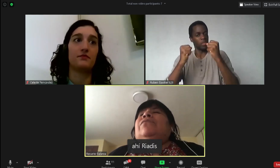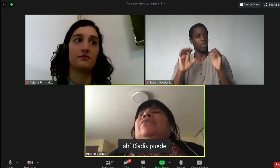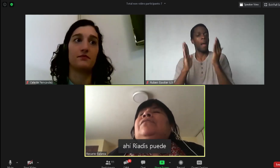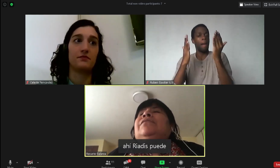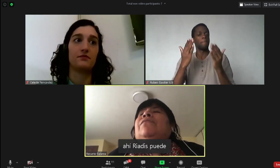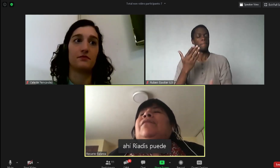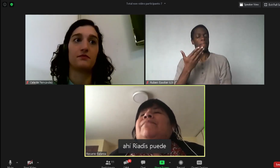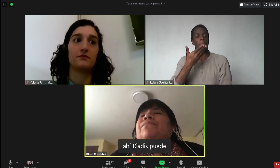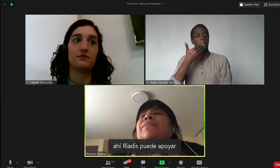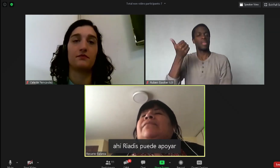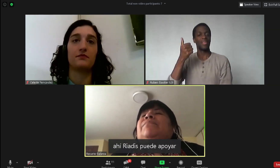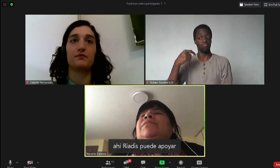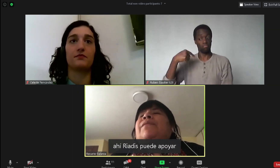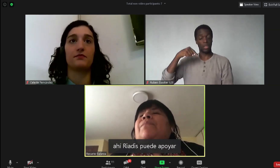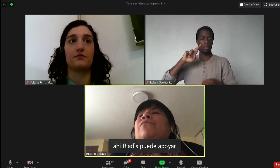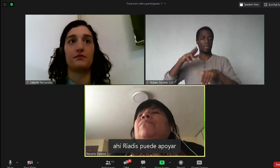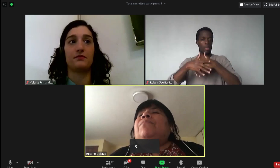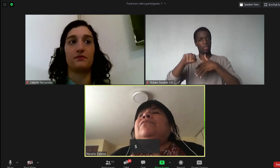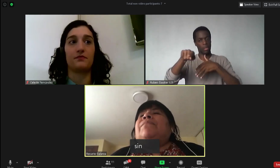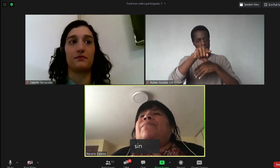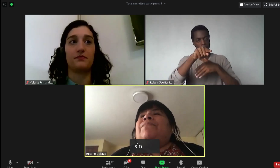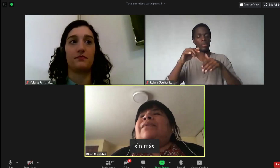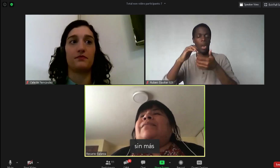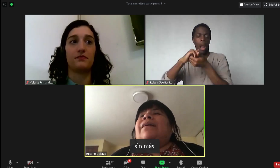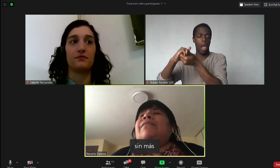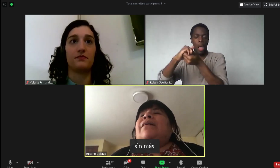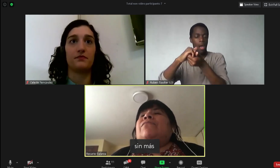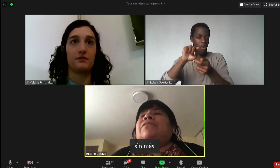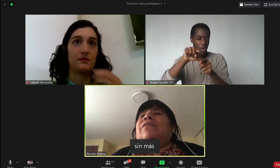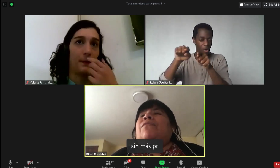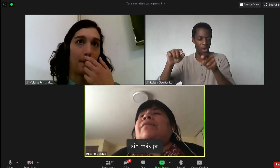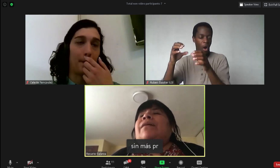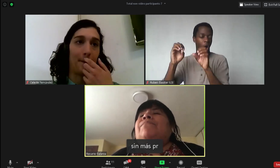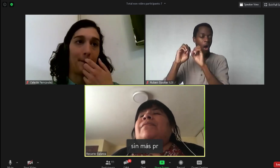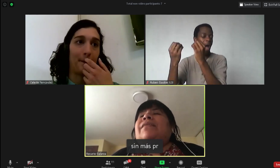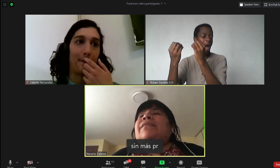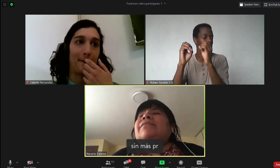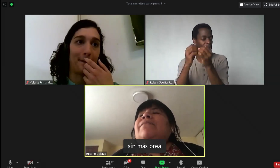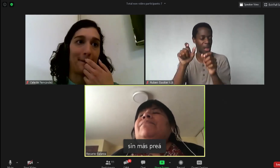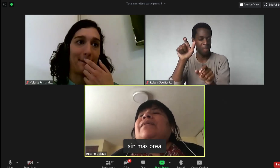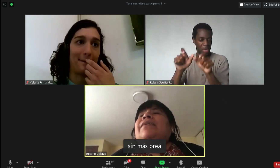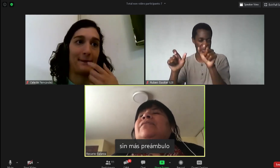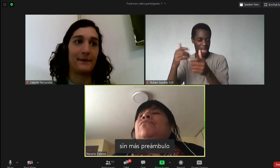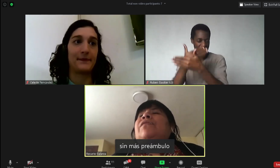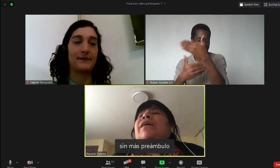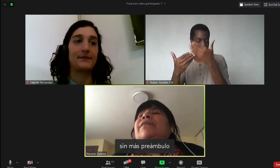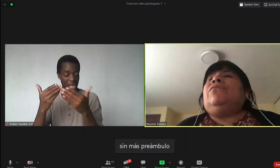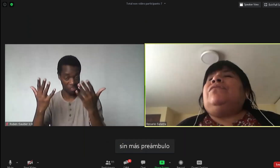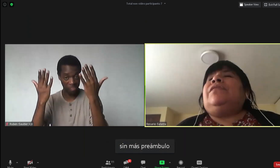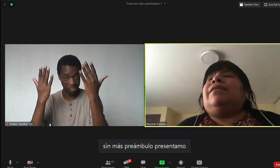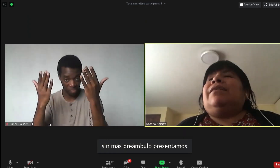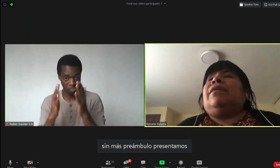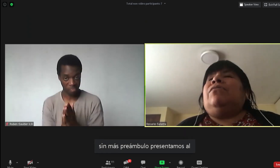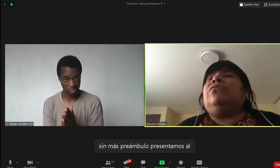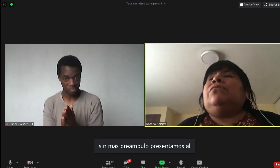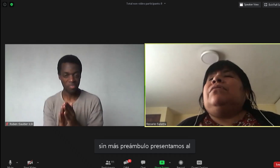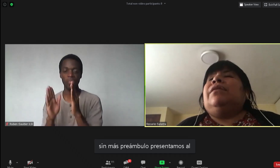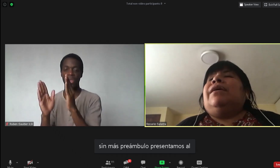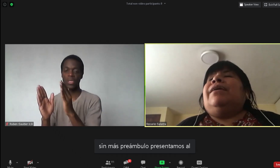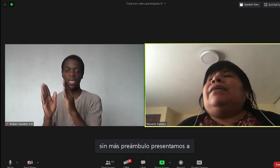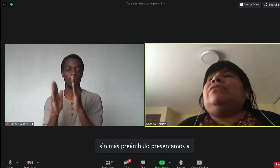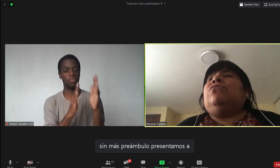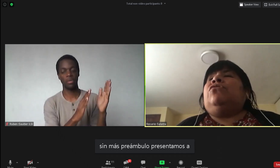Bueno, entonces ahora, sin más preámbulo, vamos a presentar a nuestra cuarta panelista. Ella es Juliana Sosa de